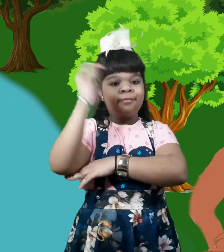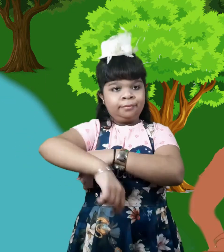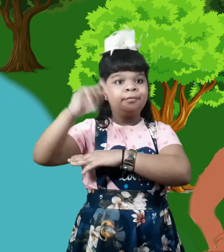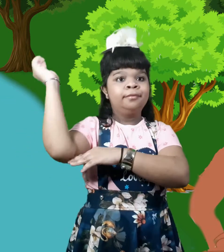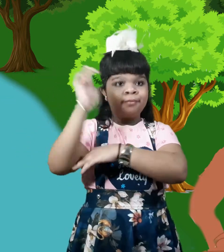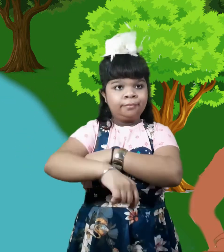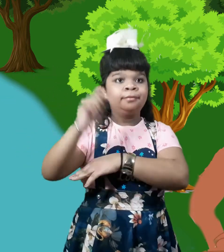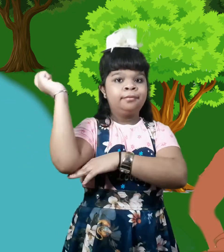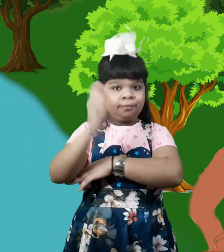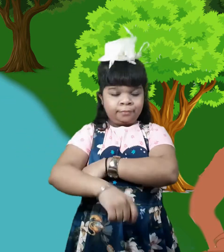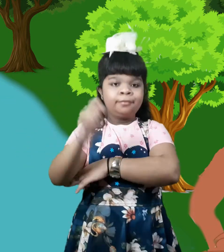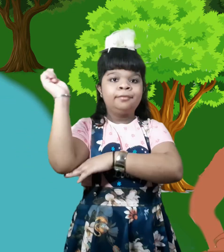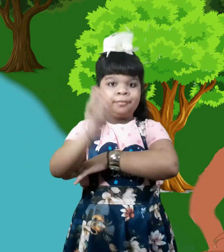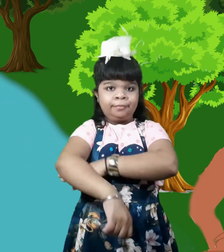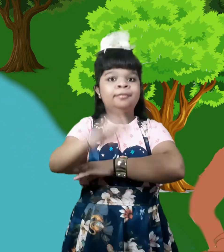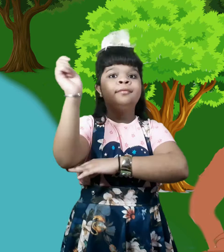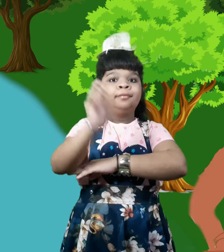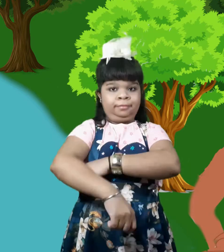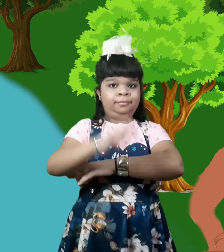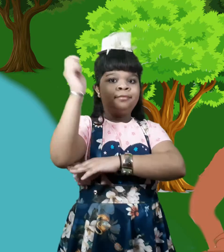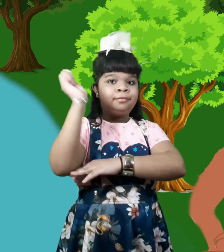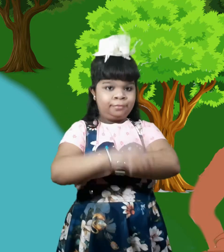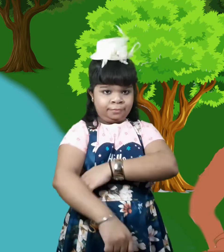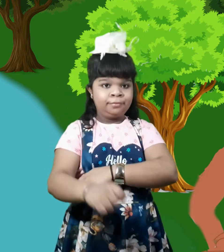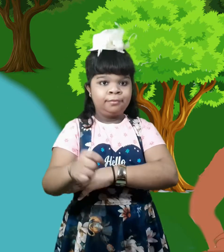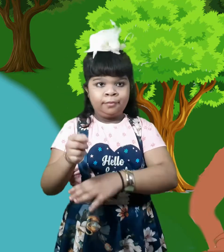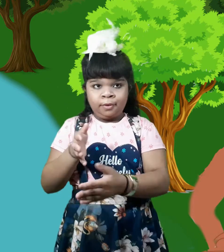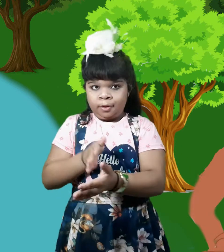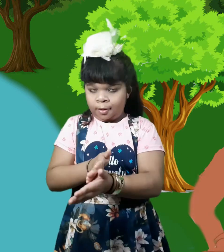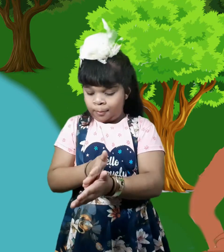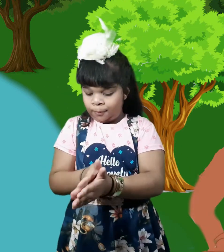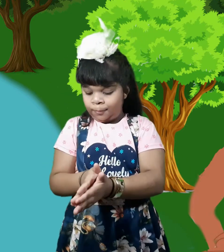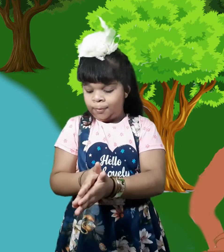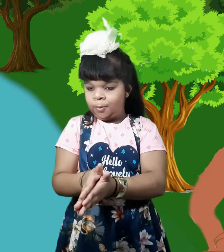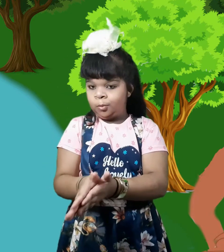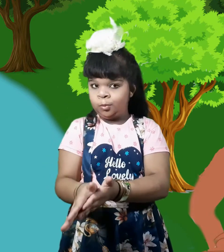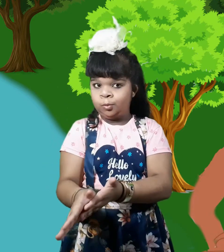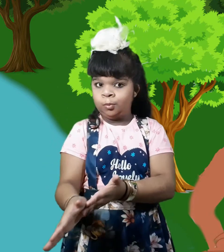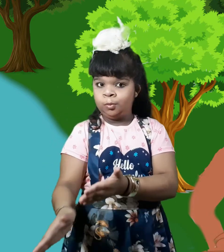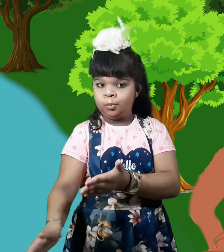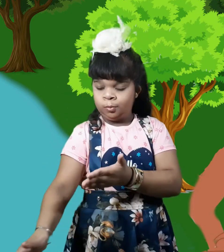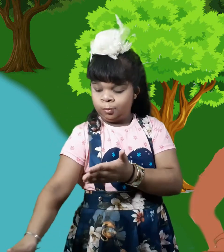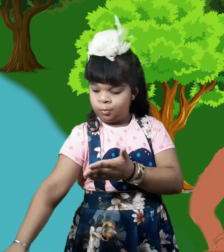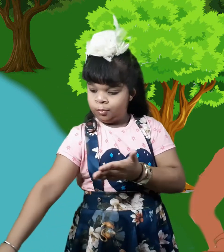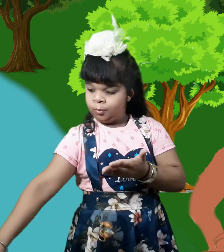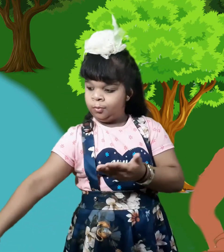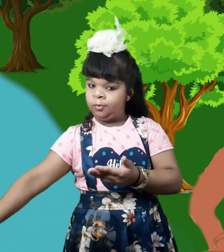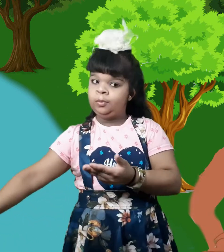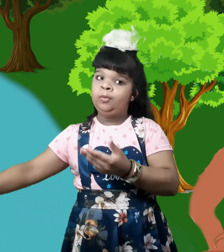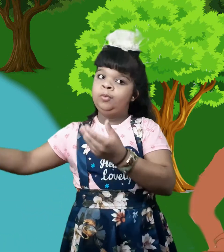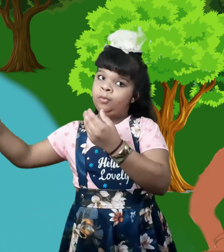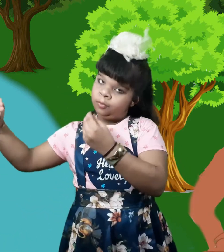लकड़ी काटते काटते उसकी कुल्हाड़ी उसके हाथ से